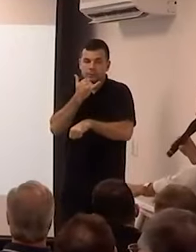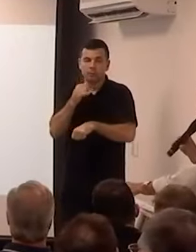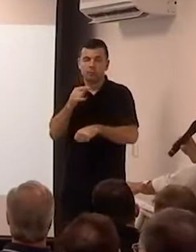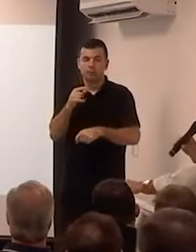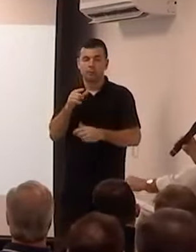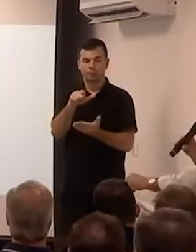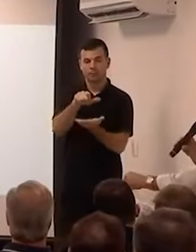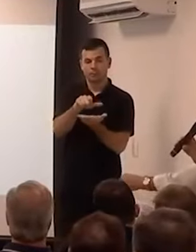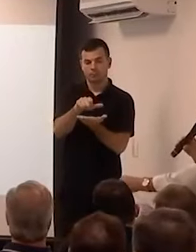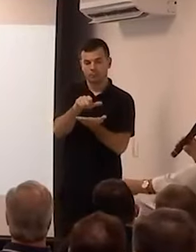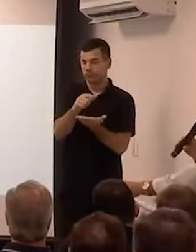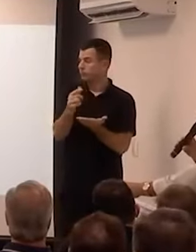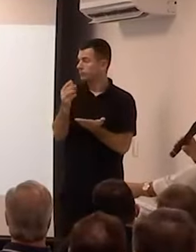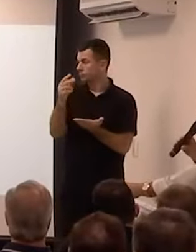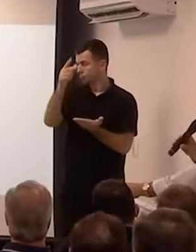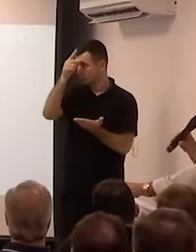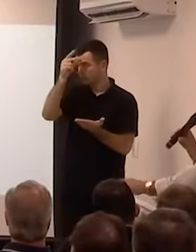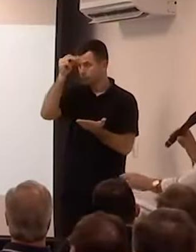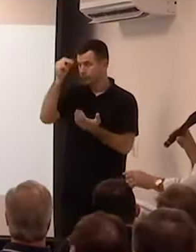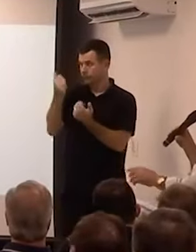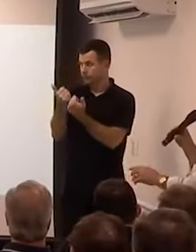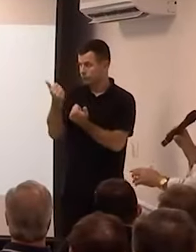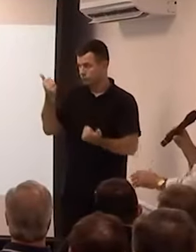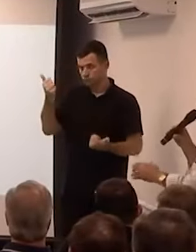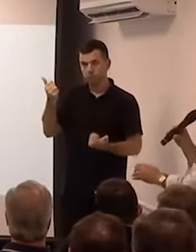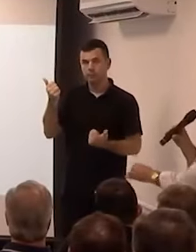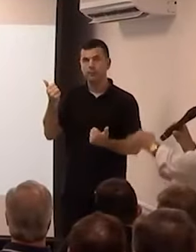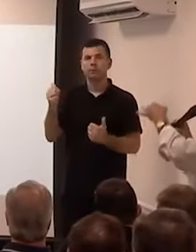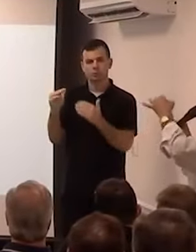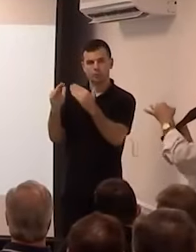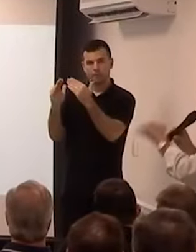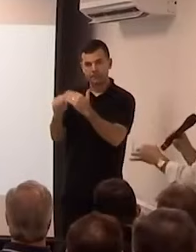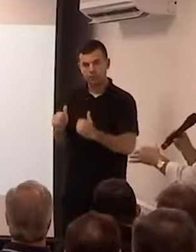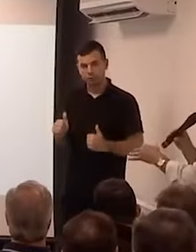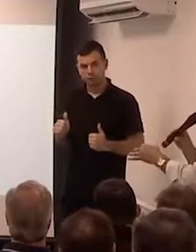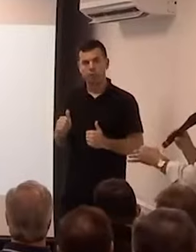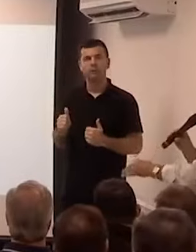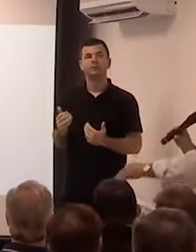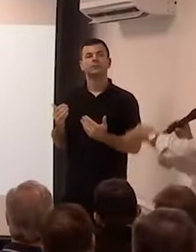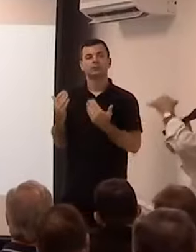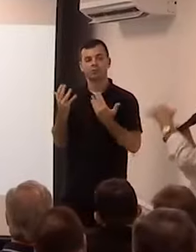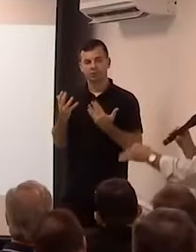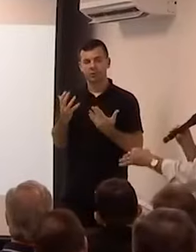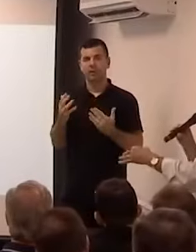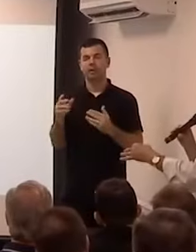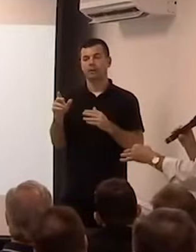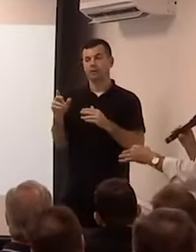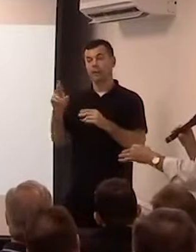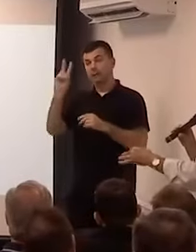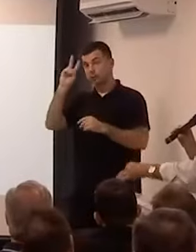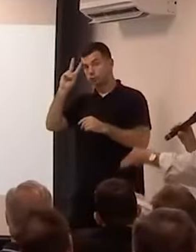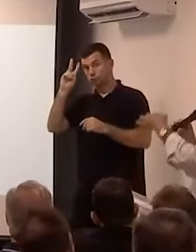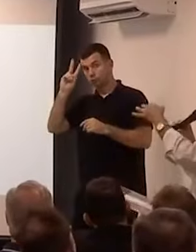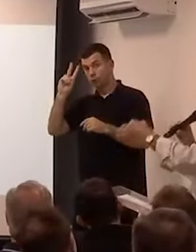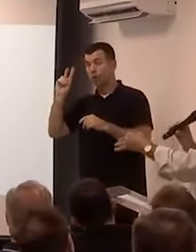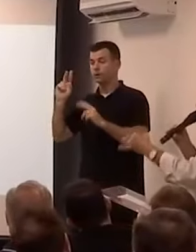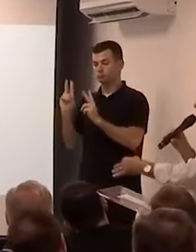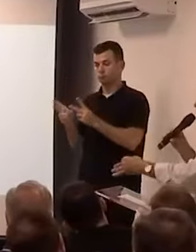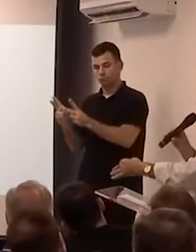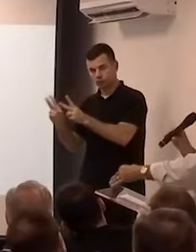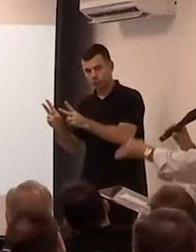mão do subprefeito Flávio Sol essa reivindicação, é crescer, manter a história,